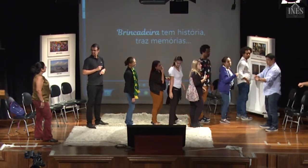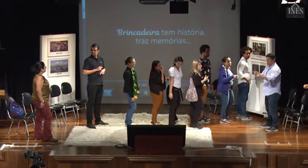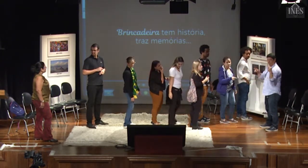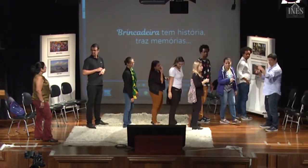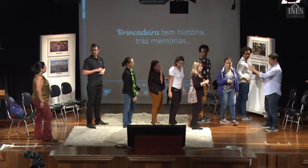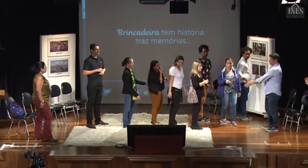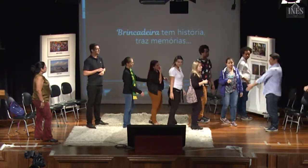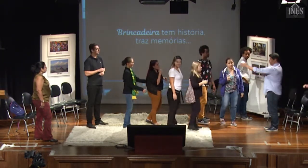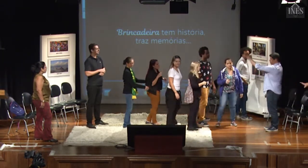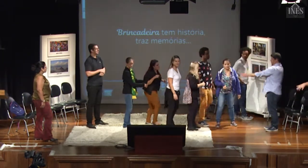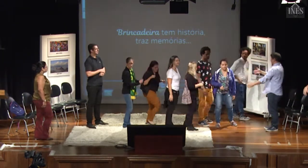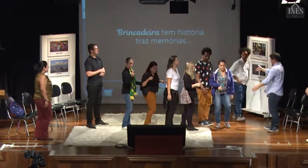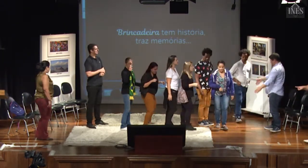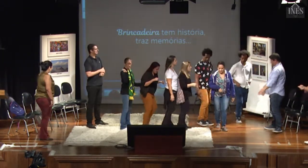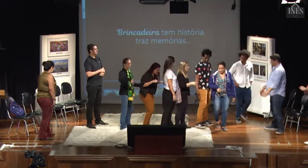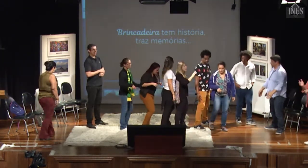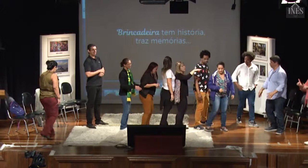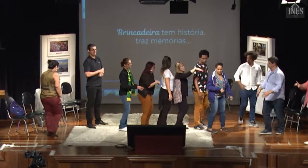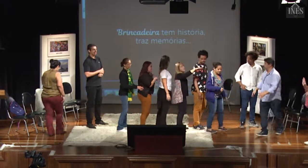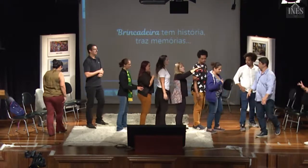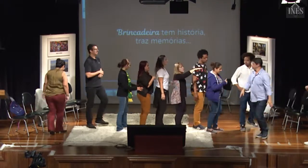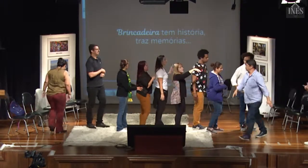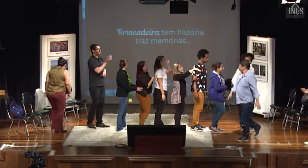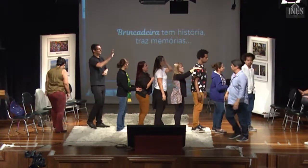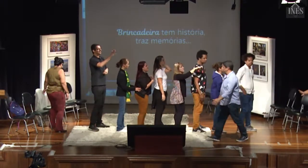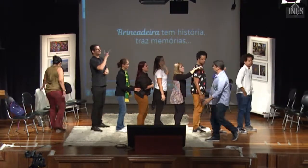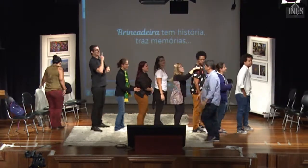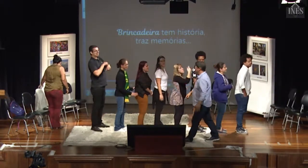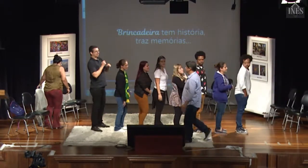Gente, fazer fila reta para dar para todo mundo ver, por favor.